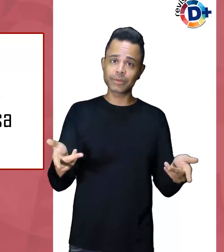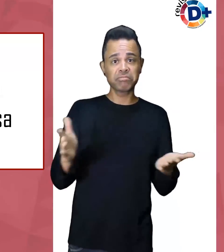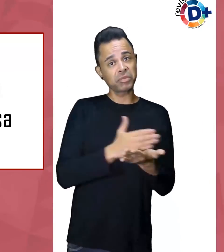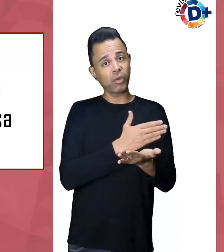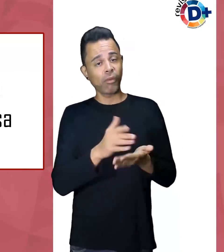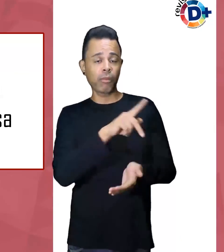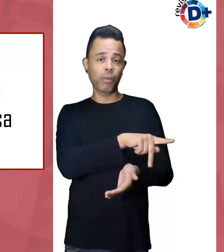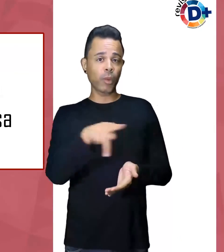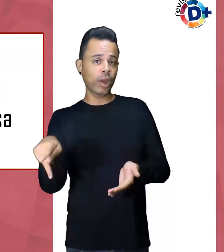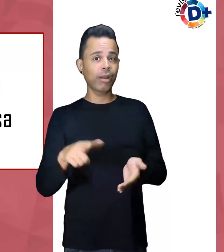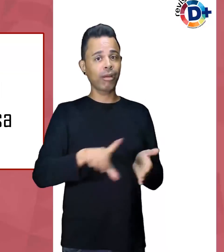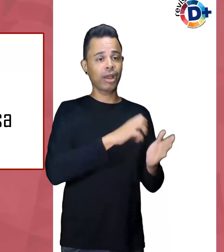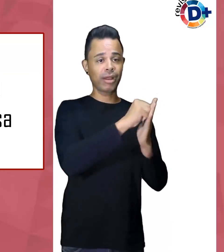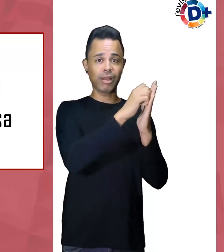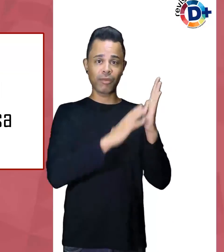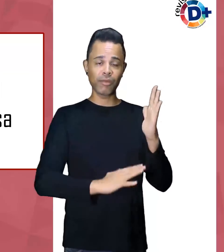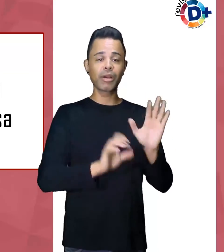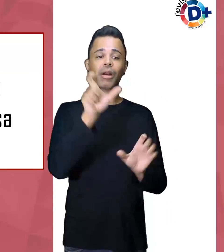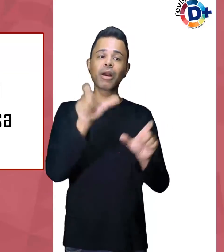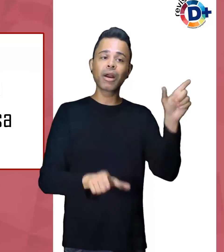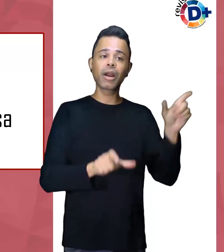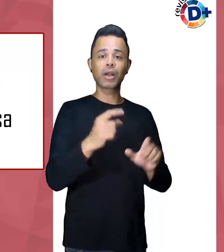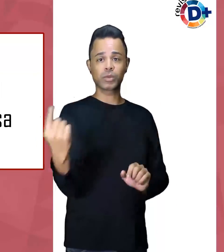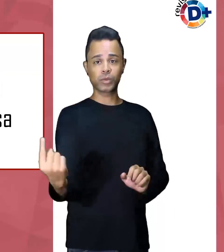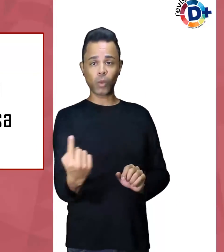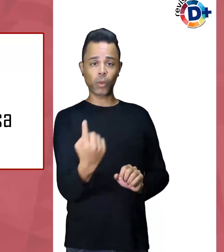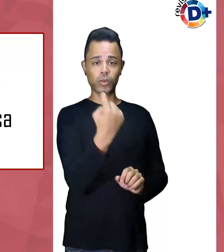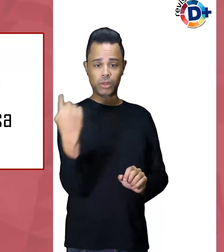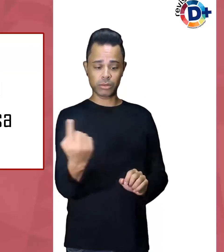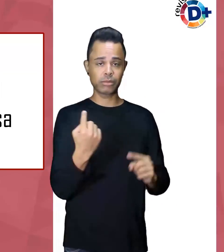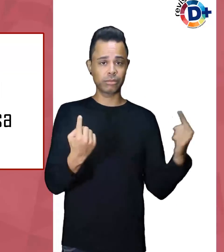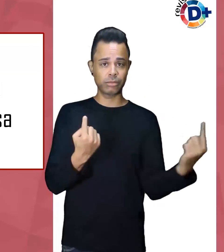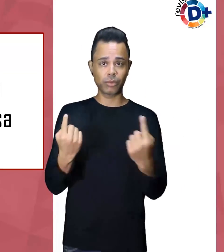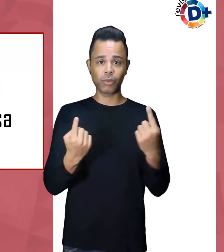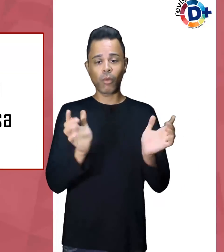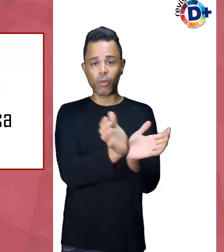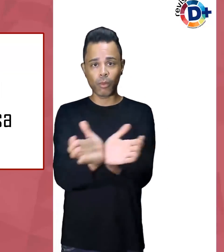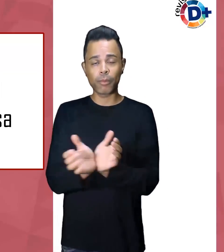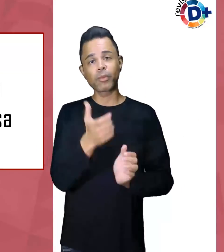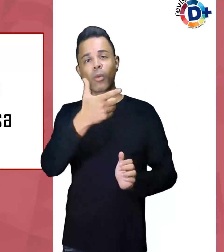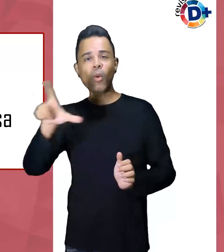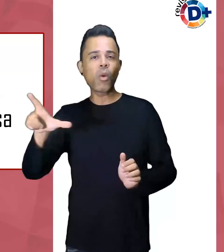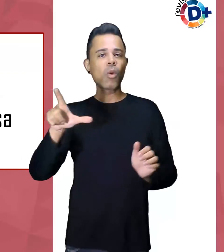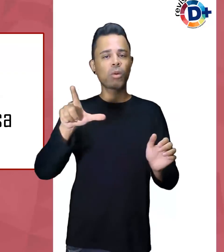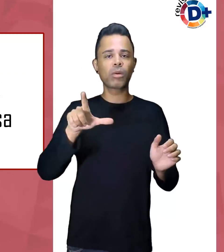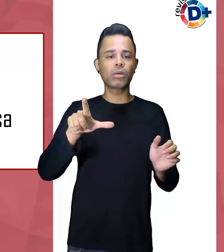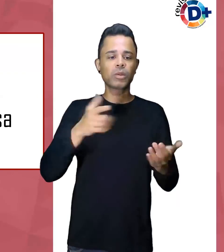Alguns preparam atividades individuais ou em grupos. Outros planejam a aula inteira com exposição e